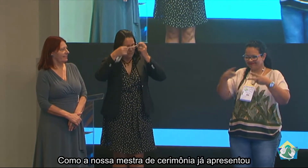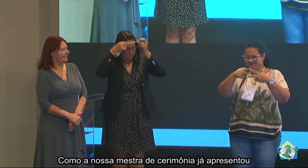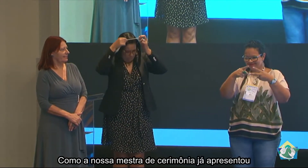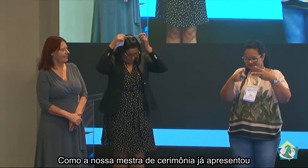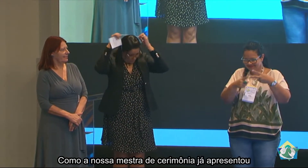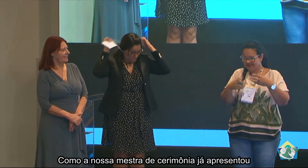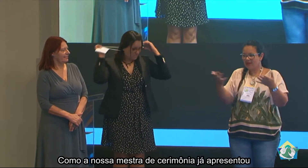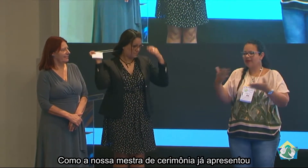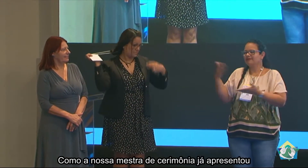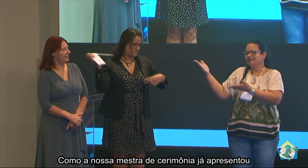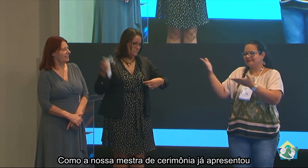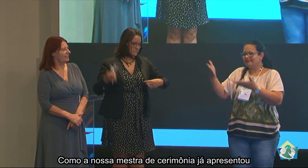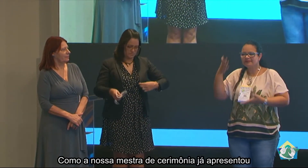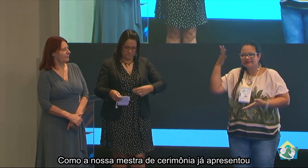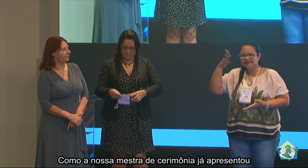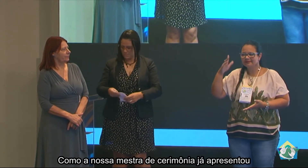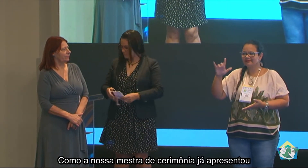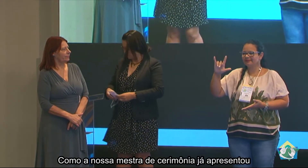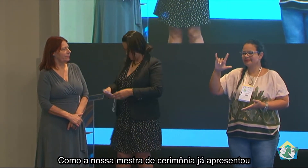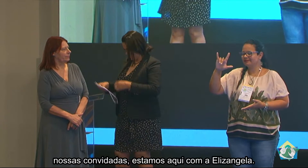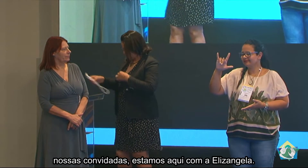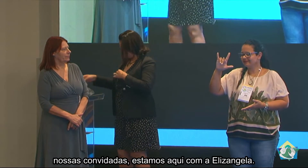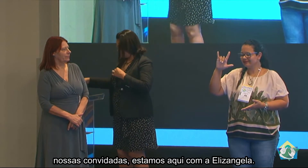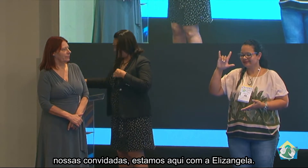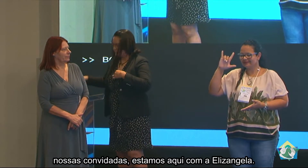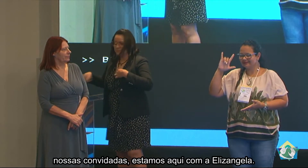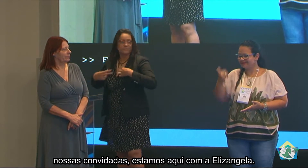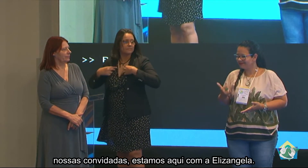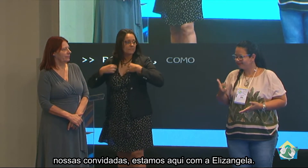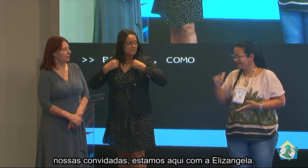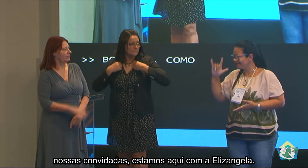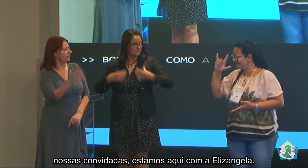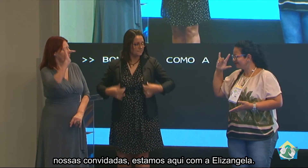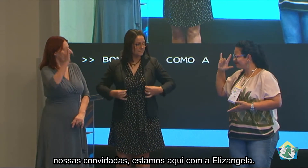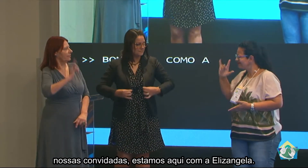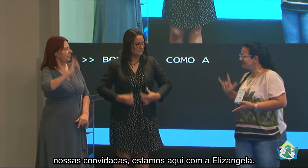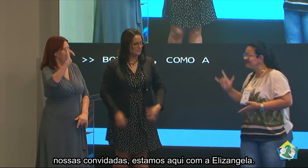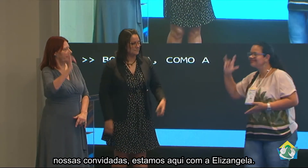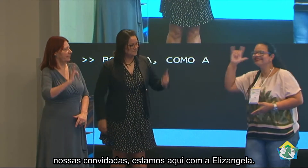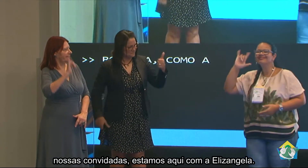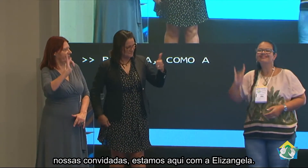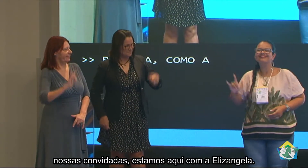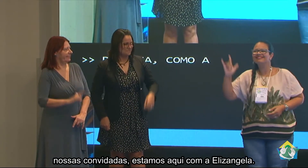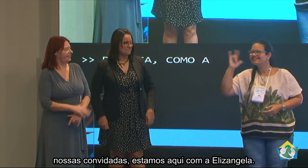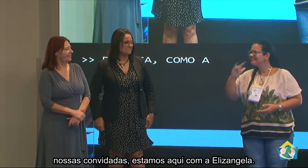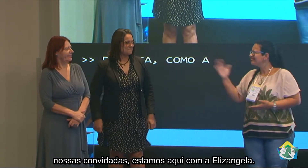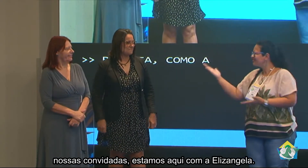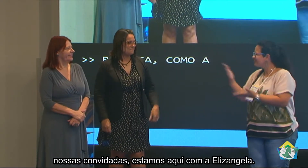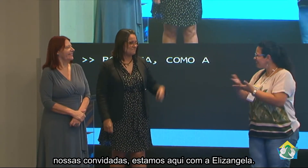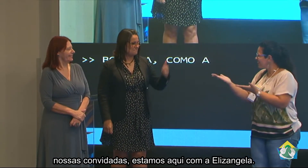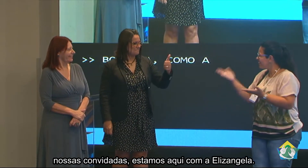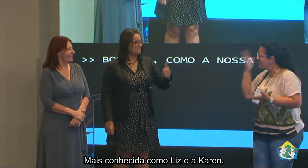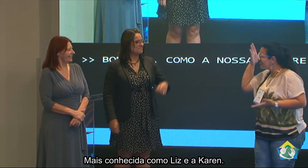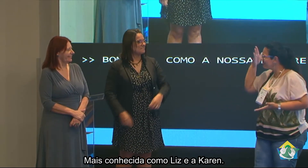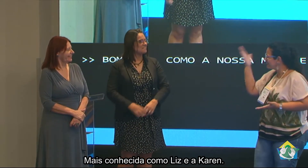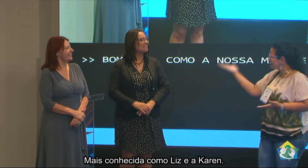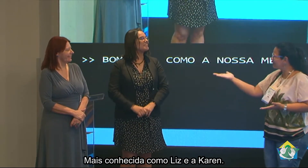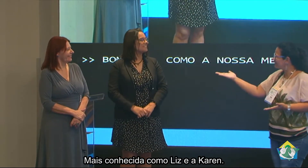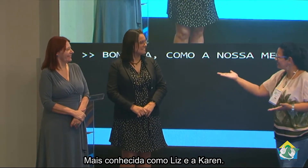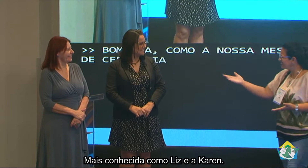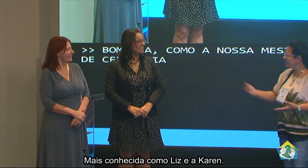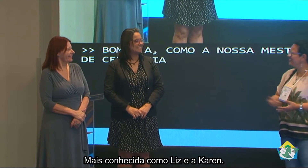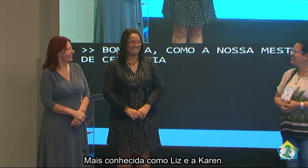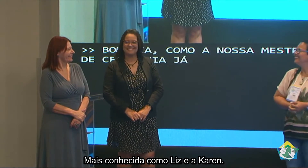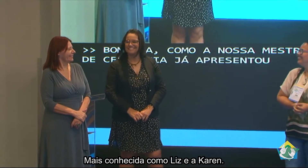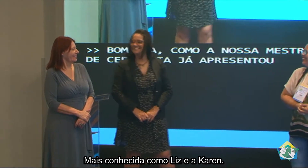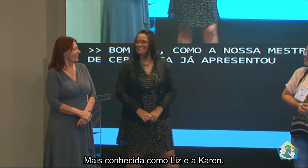Como a nossa mestre de cerimônia já apresentou as nossas convidadas, estamos aqui com a Elisângela, né? Uma mais conhecida